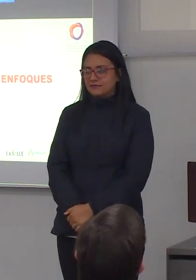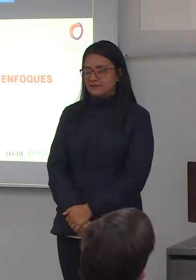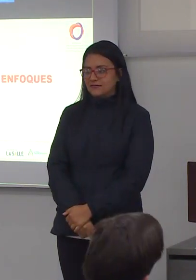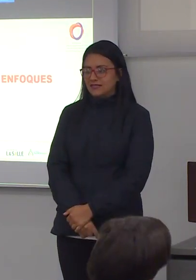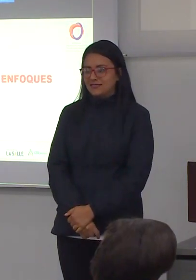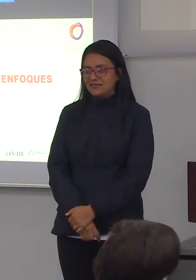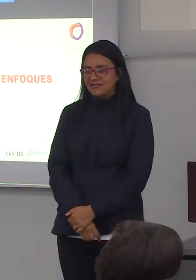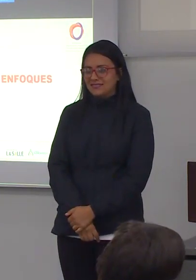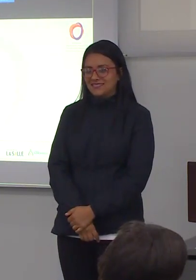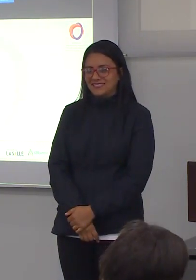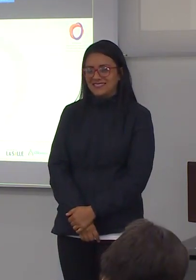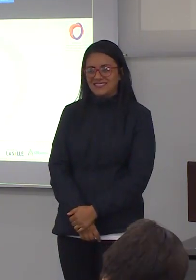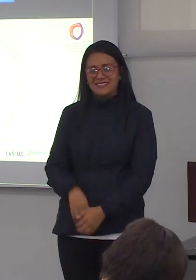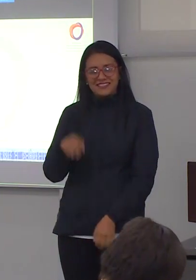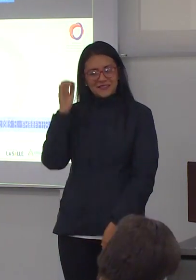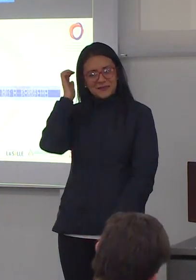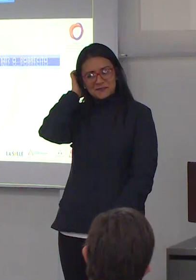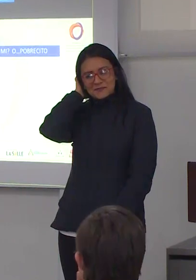evolución y enfoques